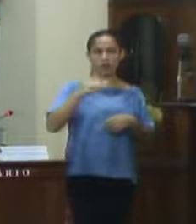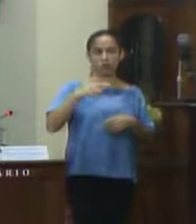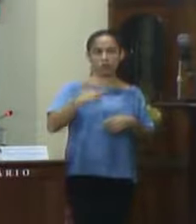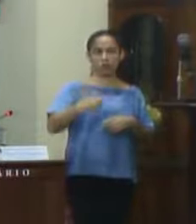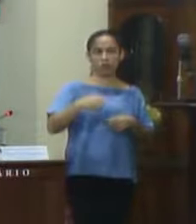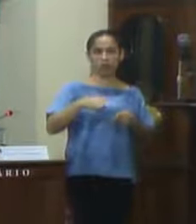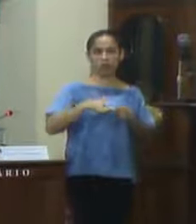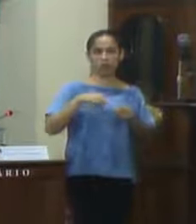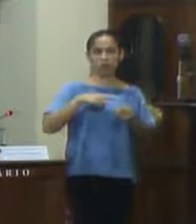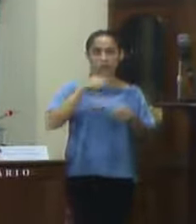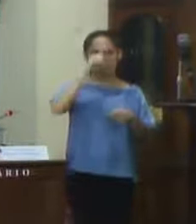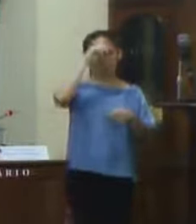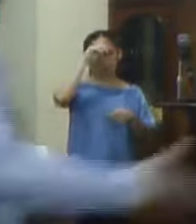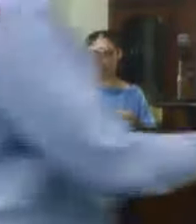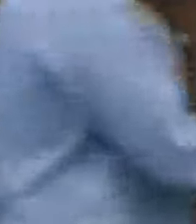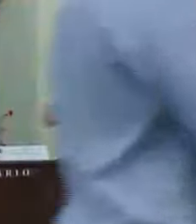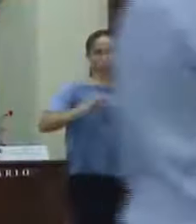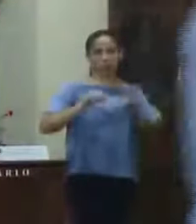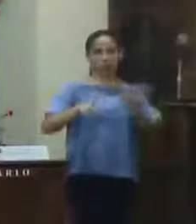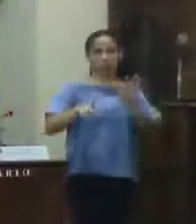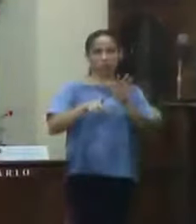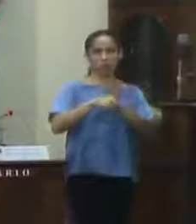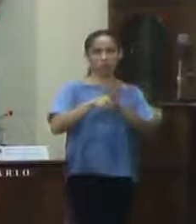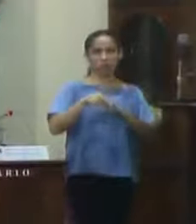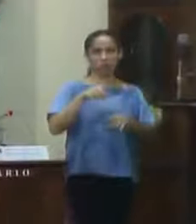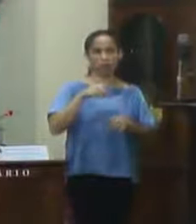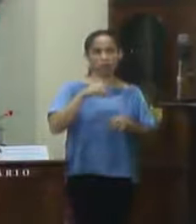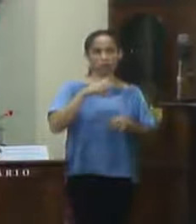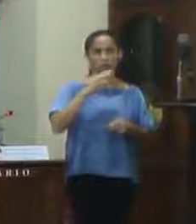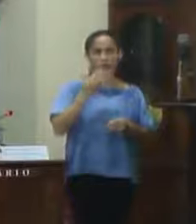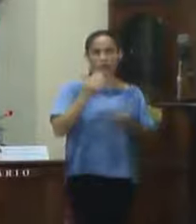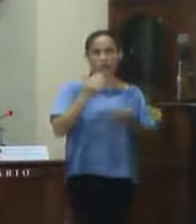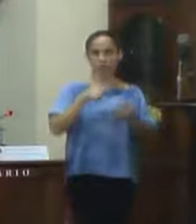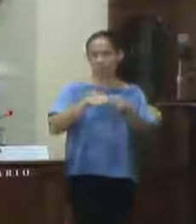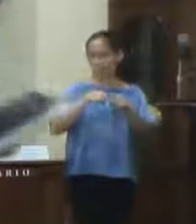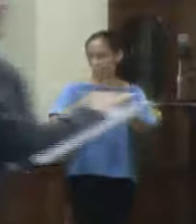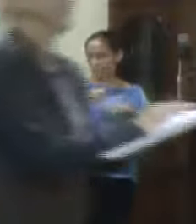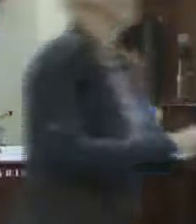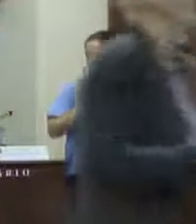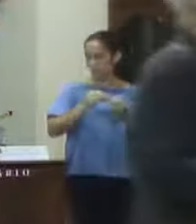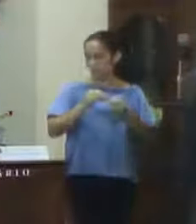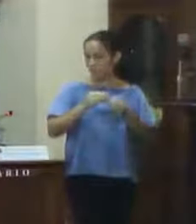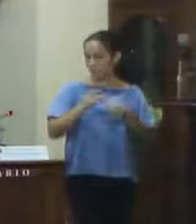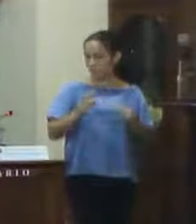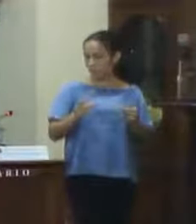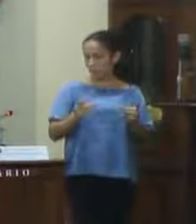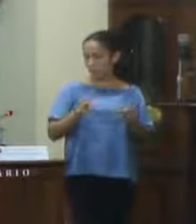projeto Alimentação, que tem por objetivo recrutar voluntários patrocinadores do